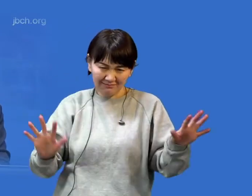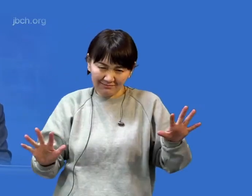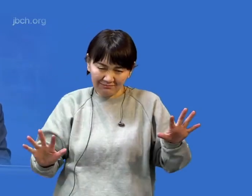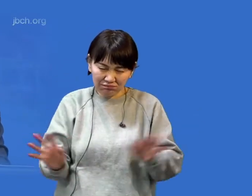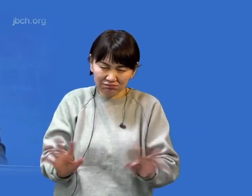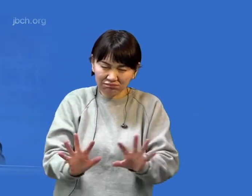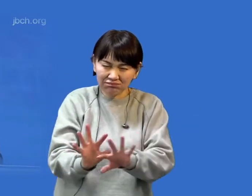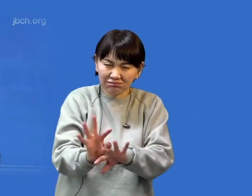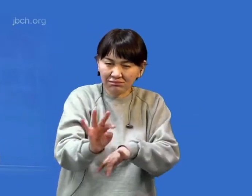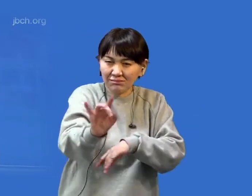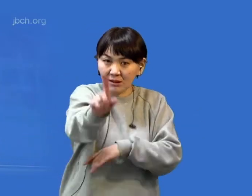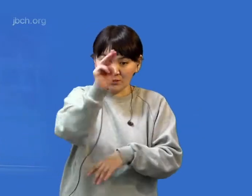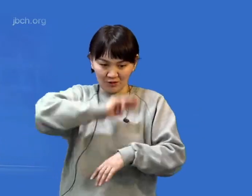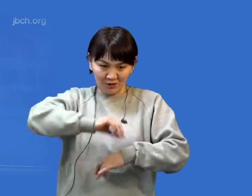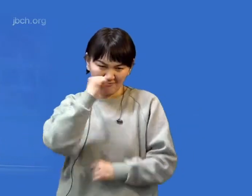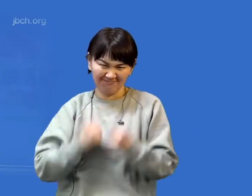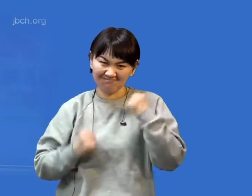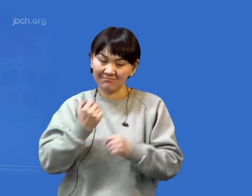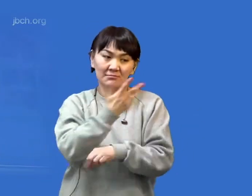бас байдаг үстэй.